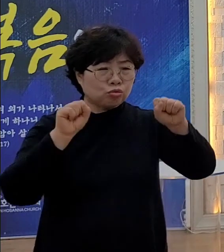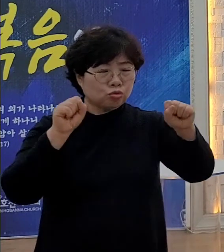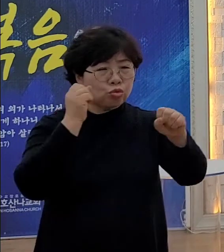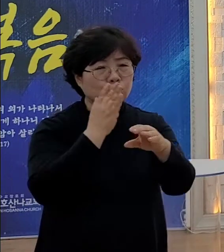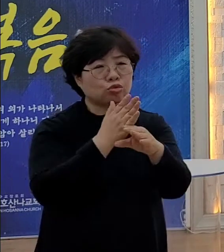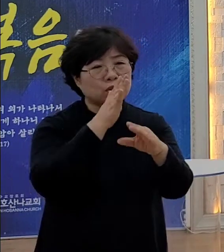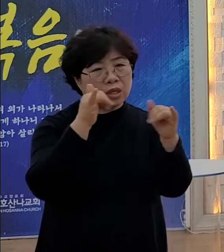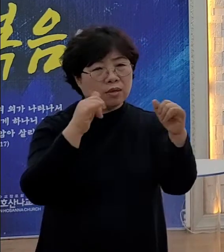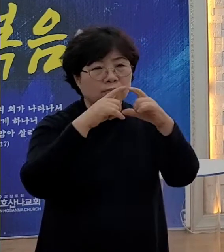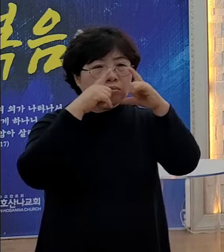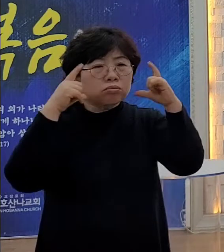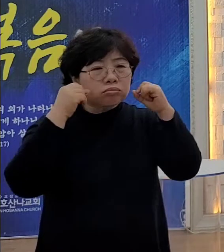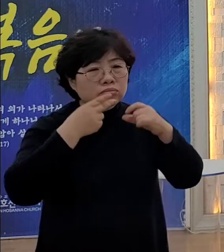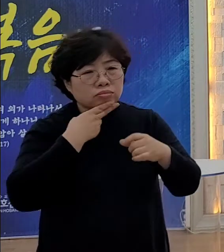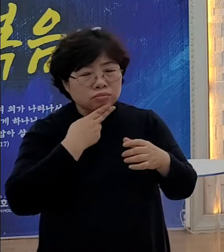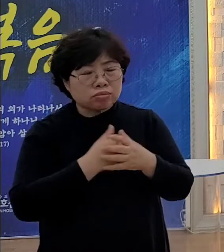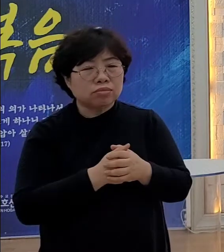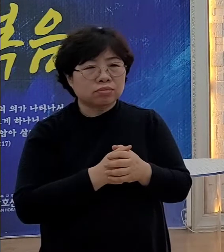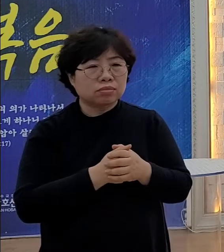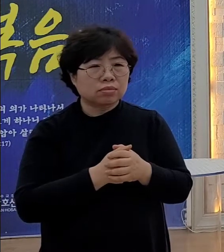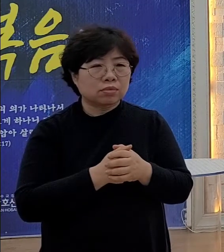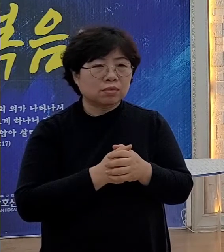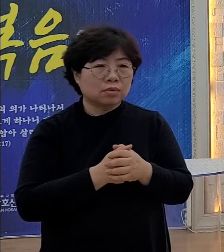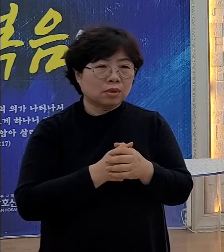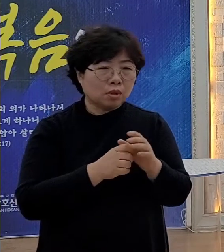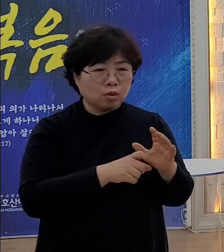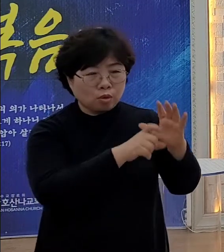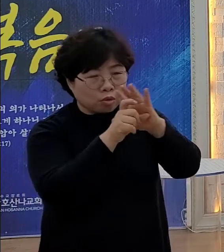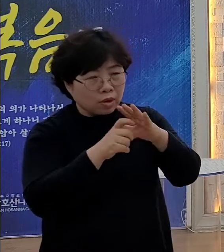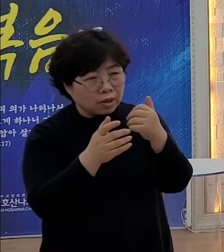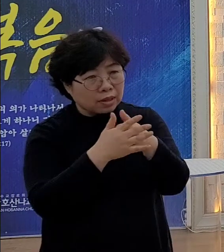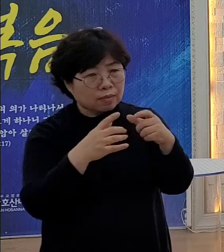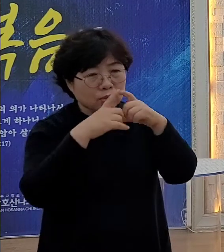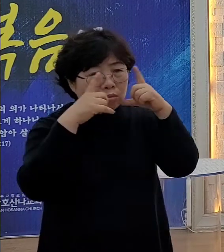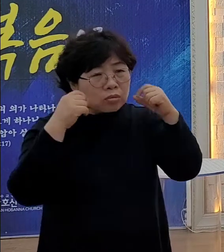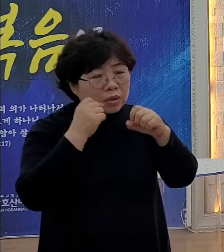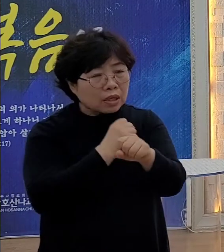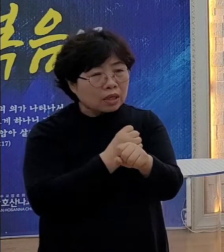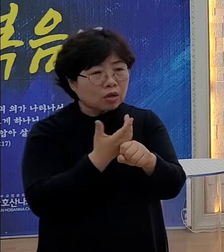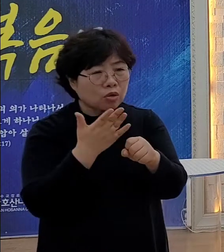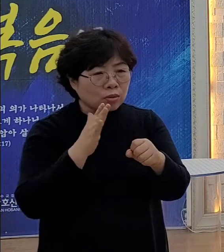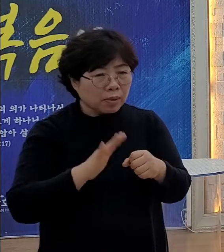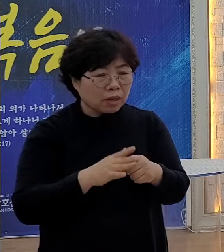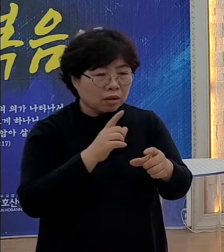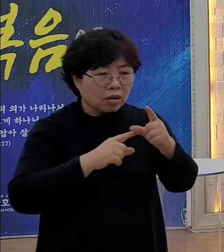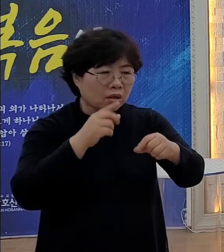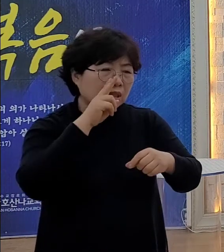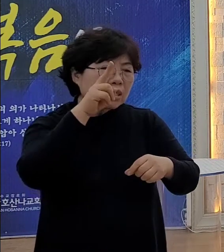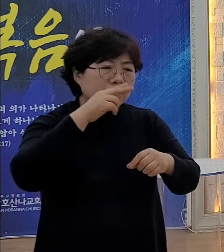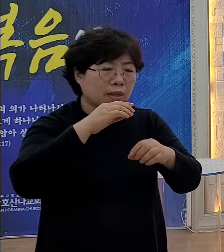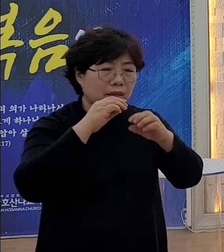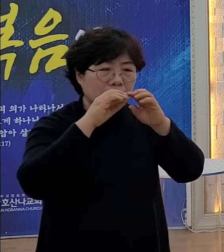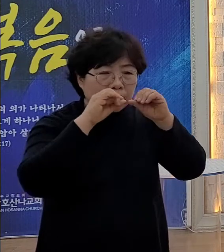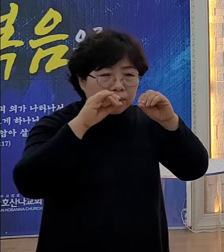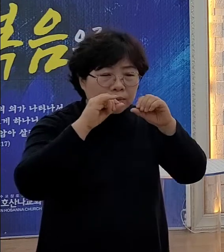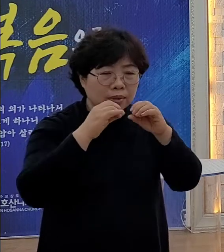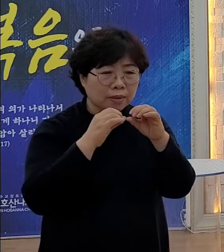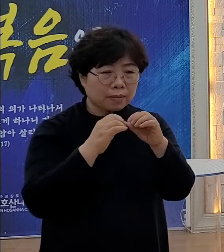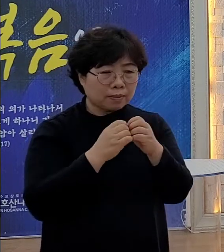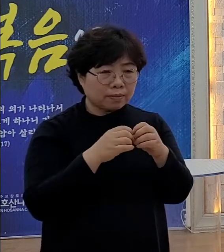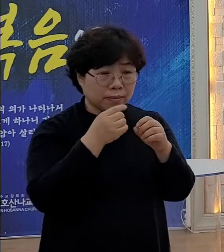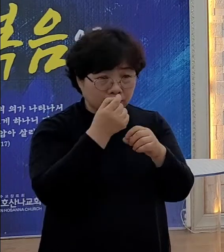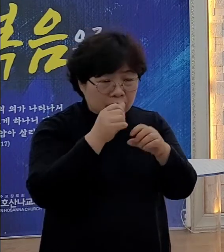근데 보니까 마스크도 안 끼고. 지금 코로나 나서도 끼어야 되는 상황인데 그 미세먼지가 엄청나게 나쁜